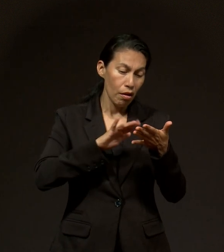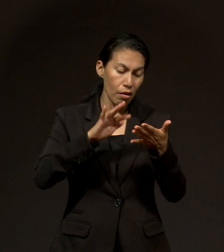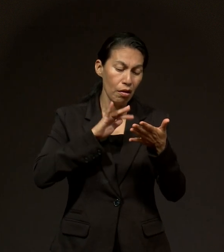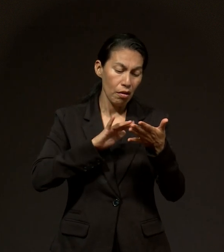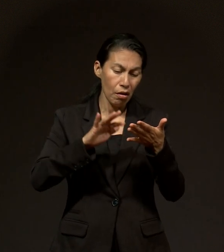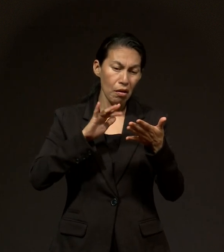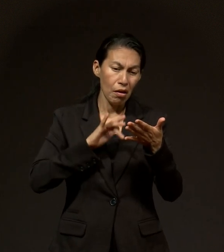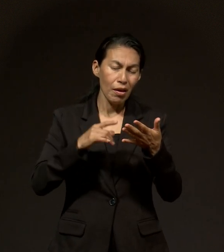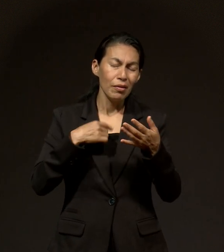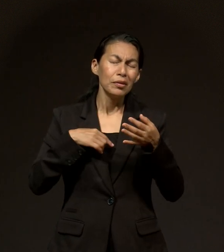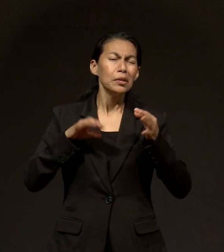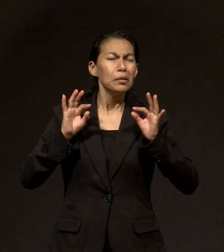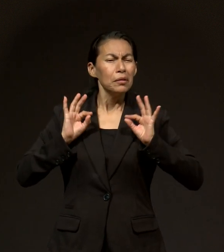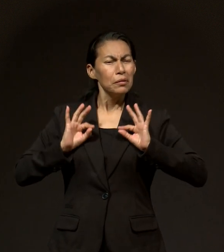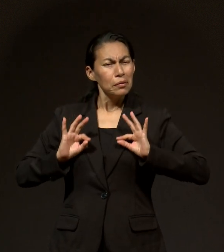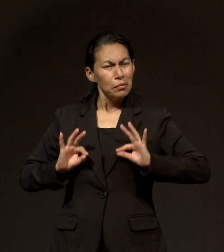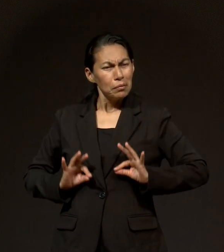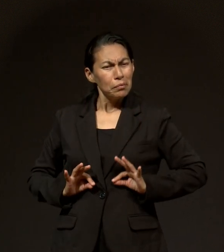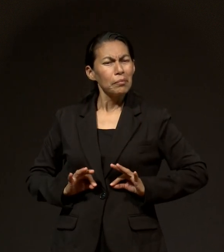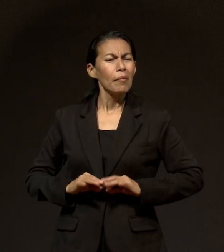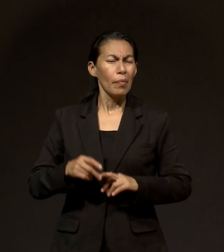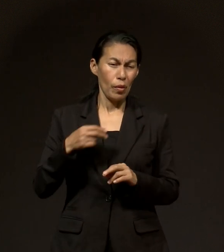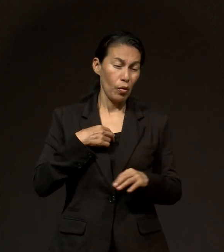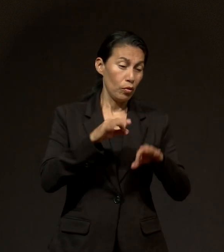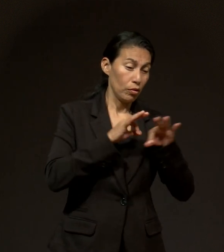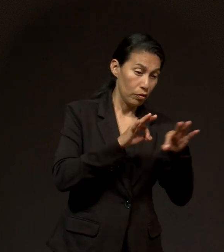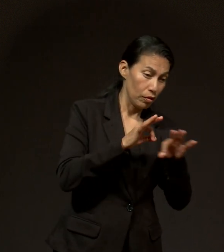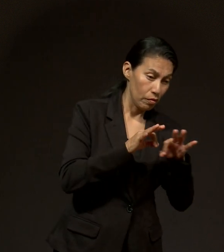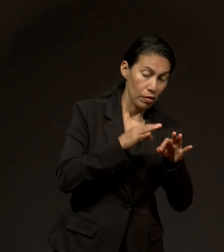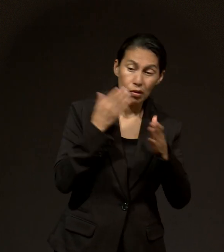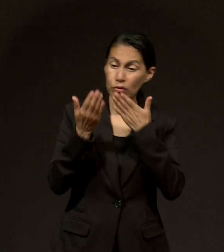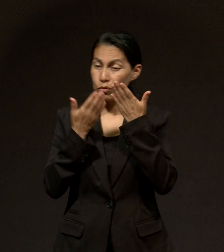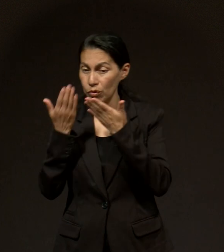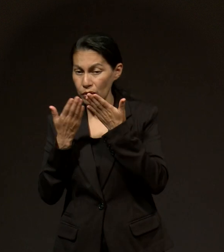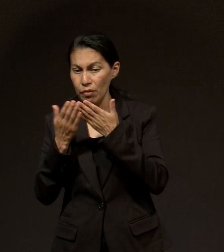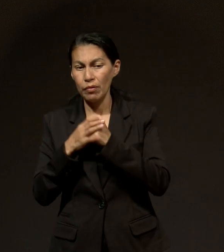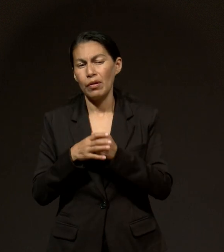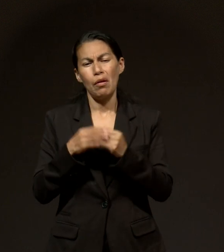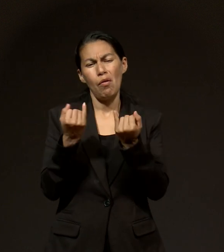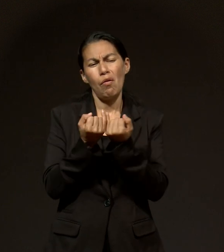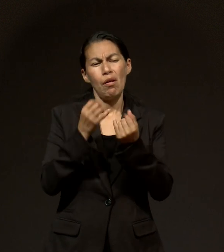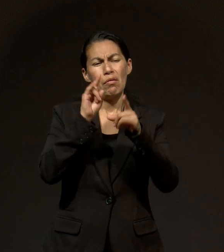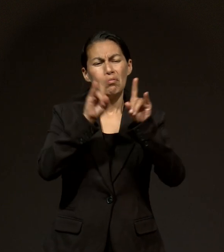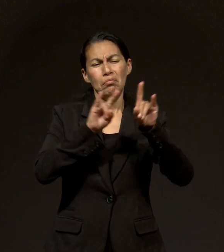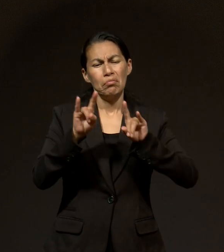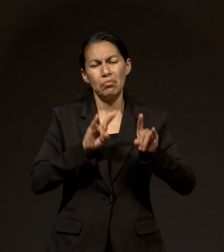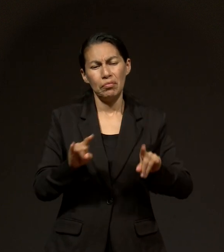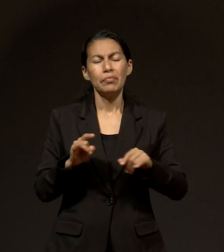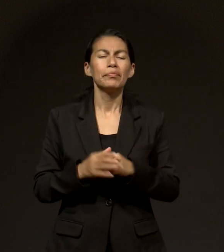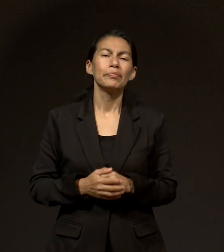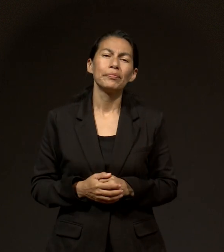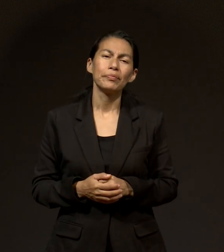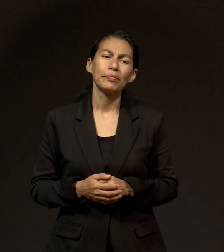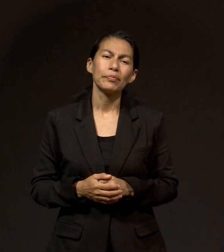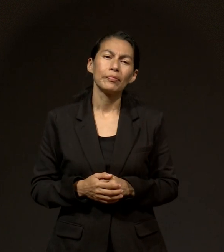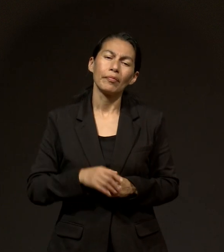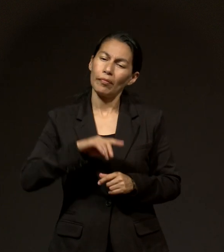yo sentía mucha tranquilidad trabajando allí y estudiando también, porque llevaba clases virtuales allí también.